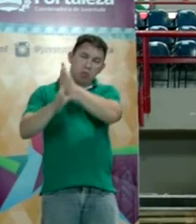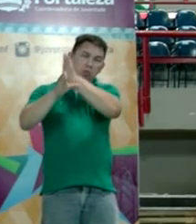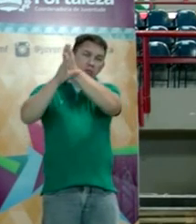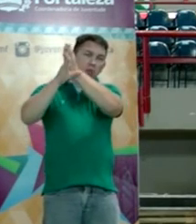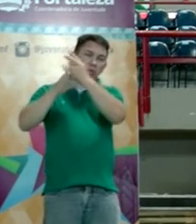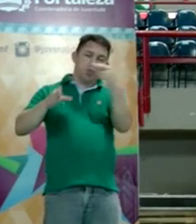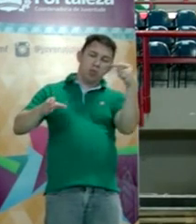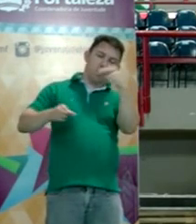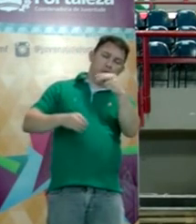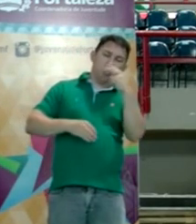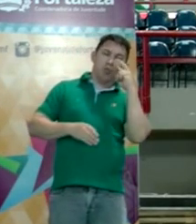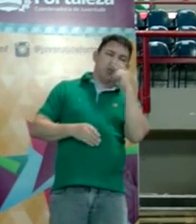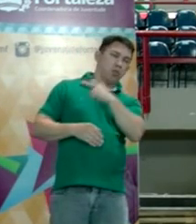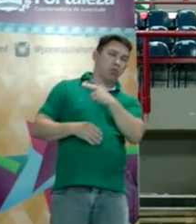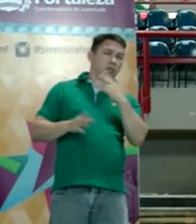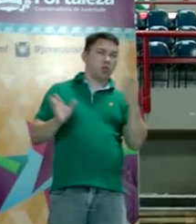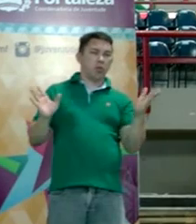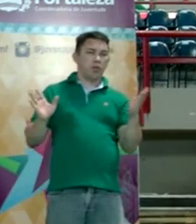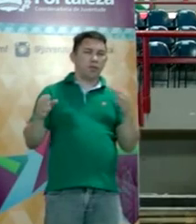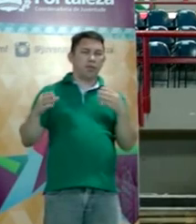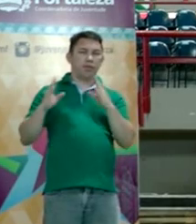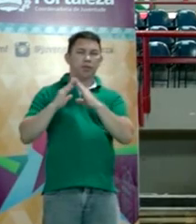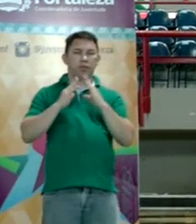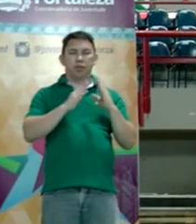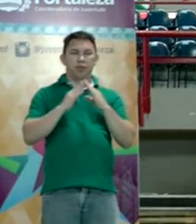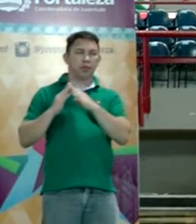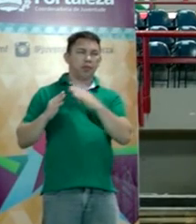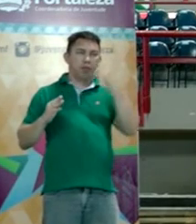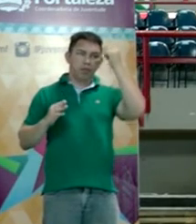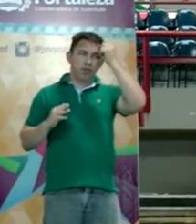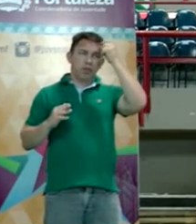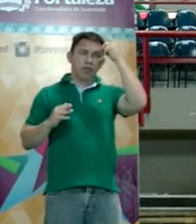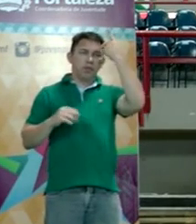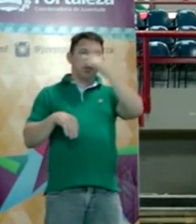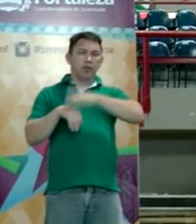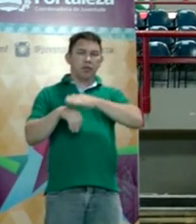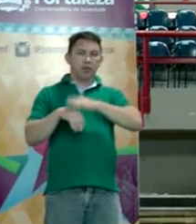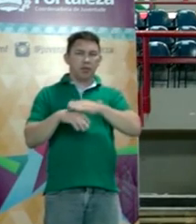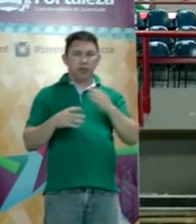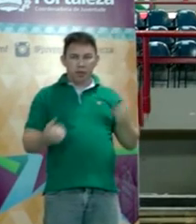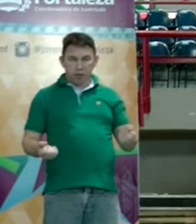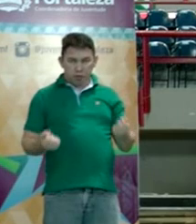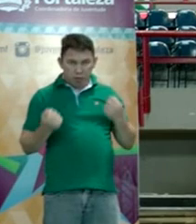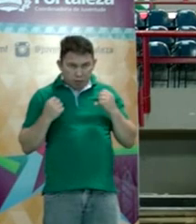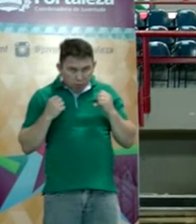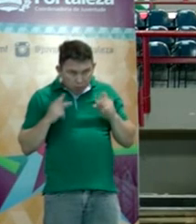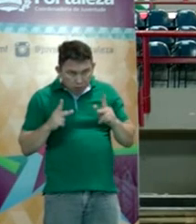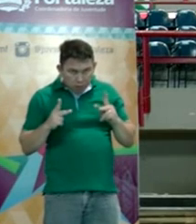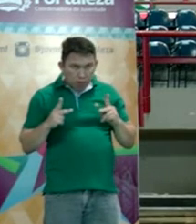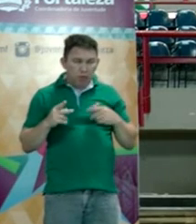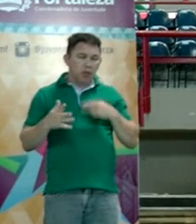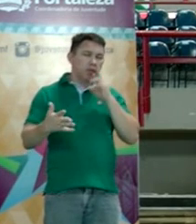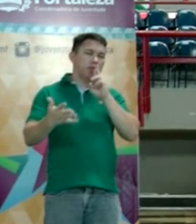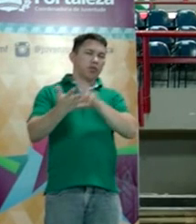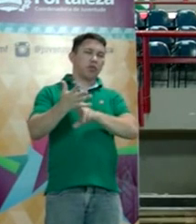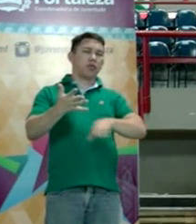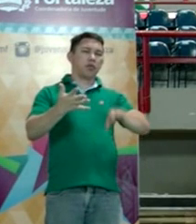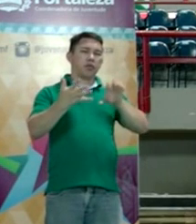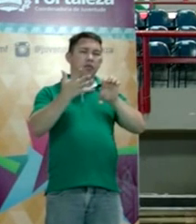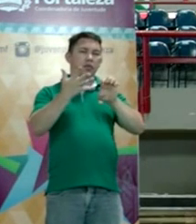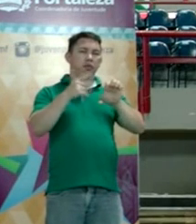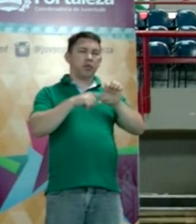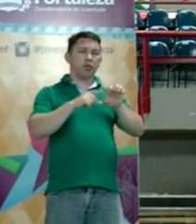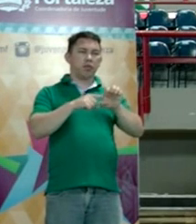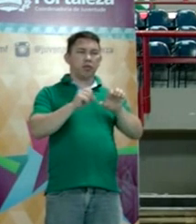bem alto para ele nunca olhar para o teu vizinho. É mais ou menos essa a ideia que eles tiveram aqui, ok? Então seria o item E,